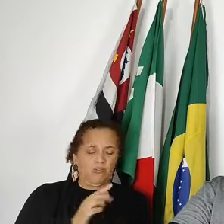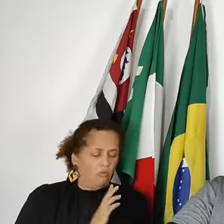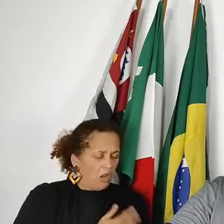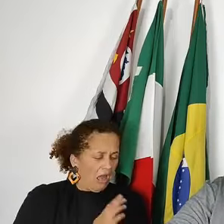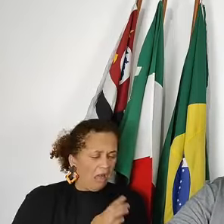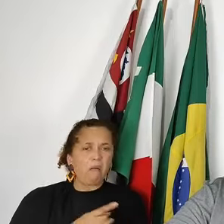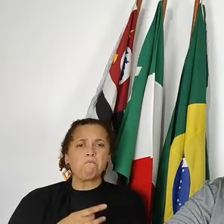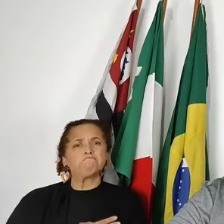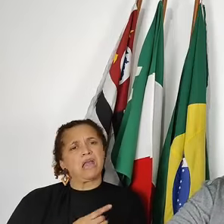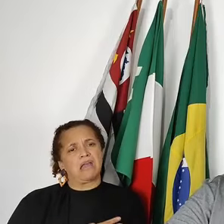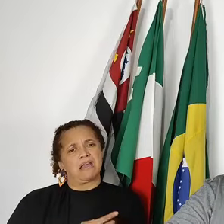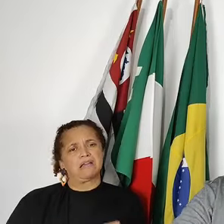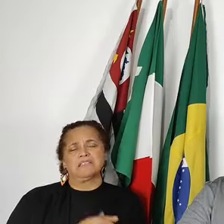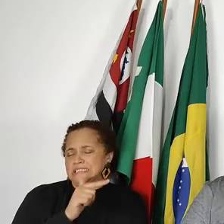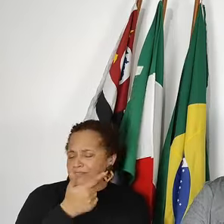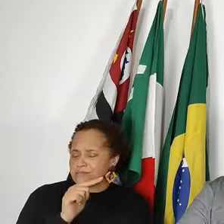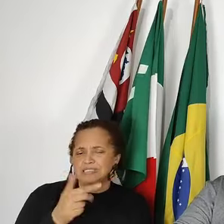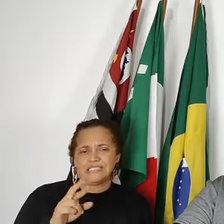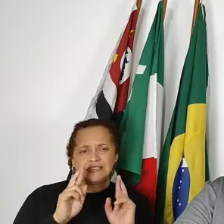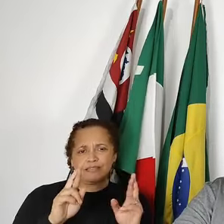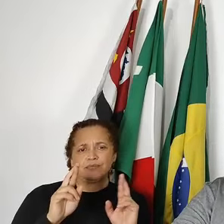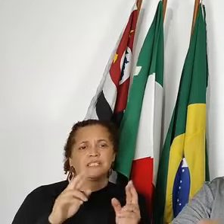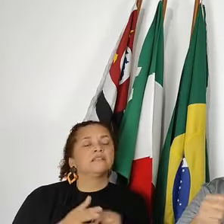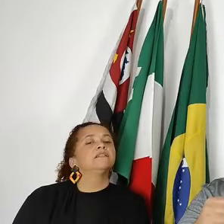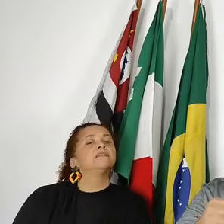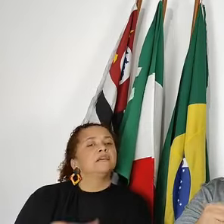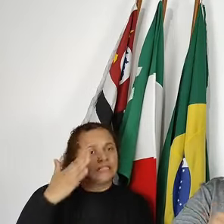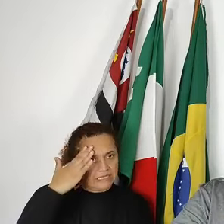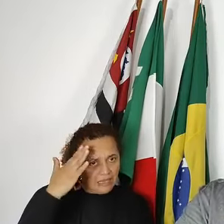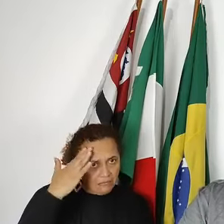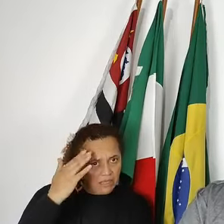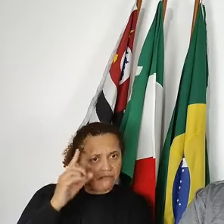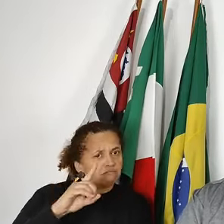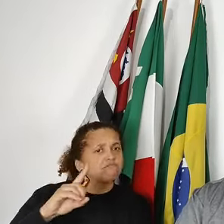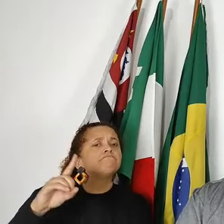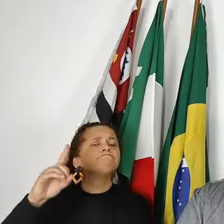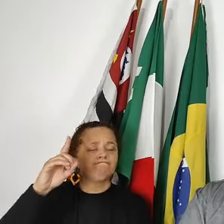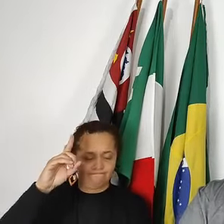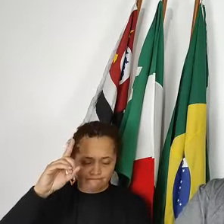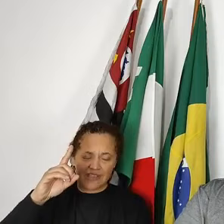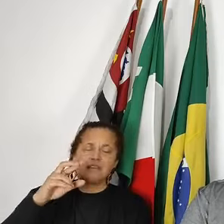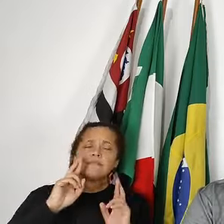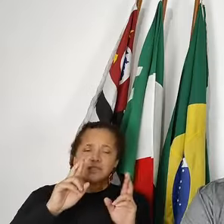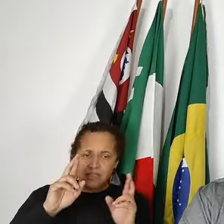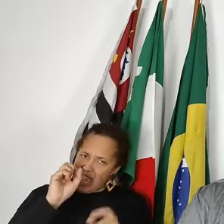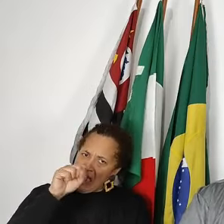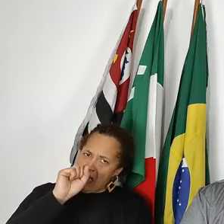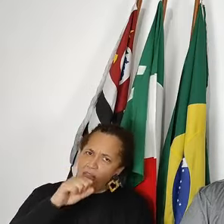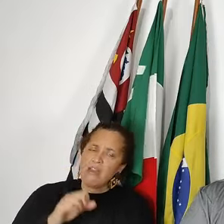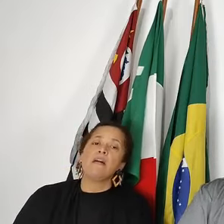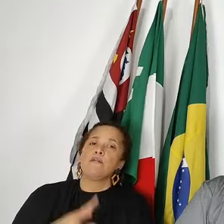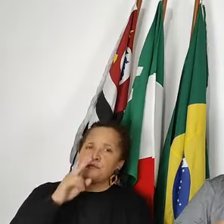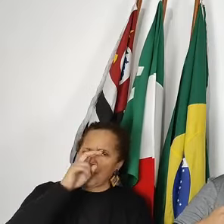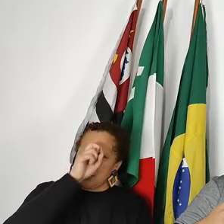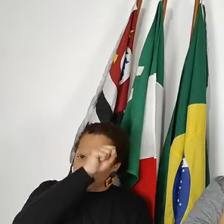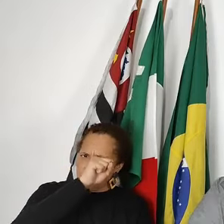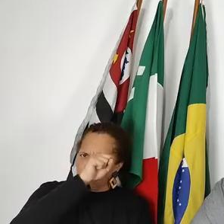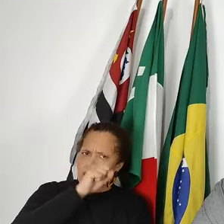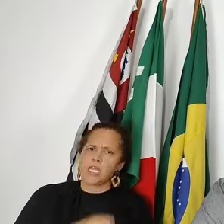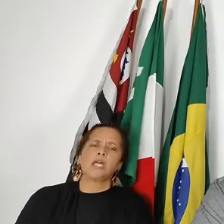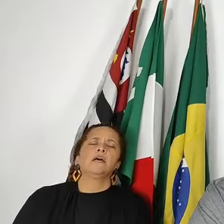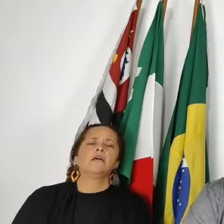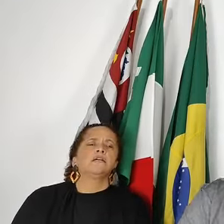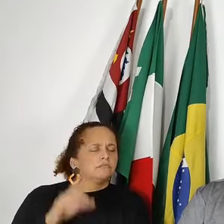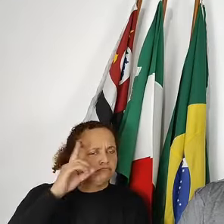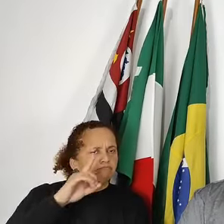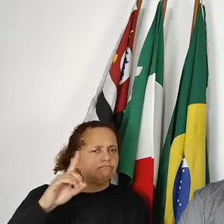medo, está sem esperança. E nós sabemos que o nosso Deus é o nosso Deus da esperança. Ele nos fortalece, Ele nos